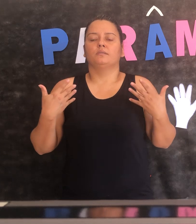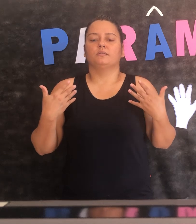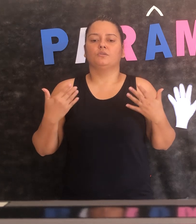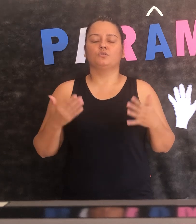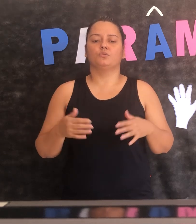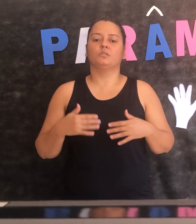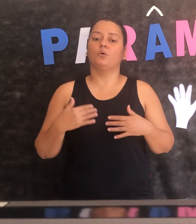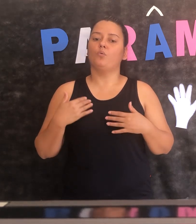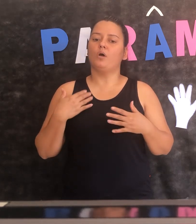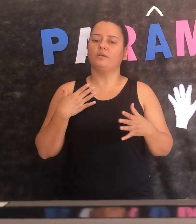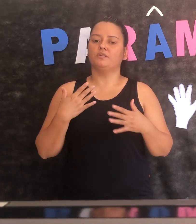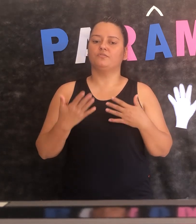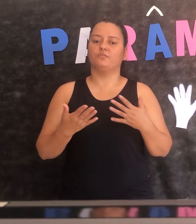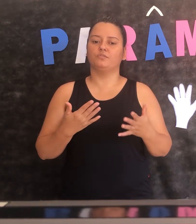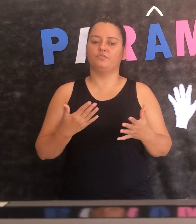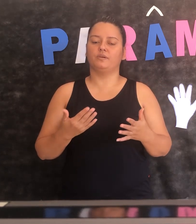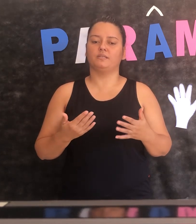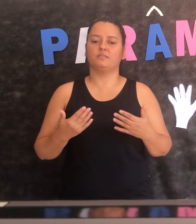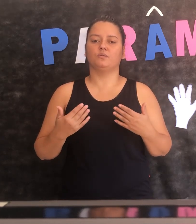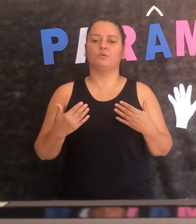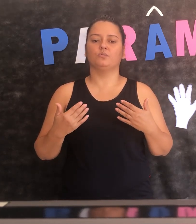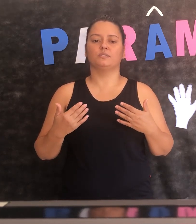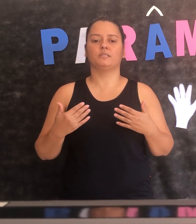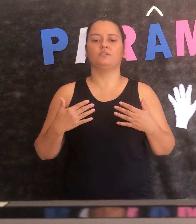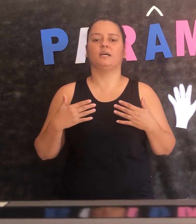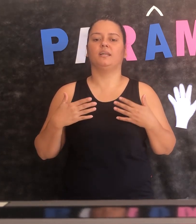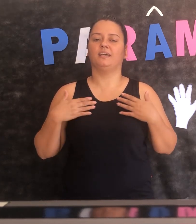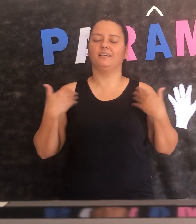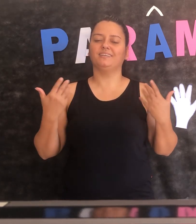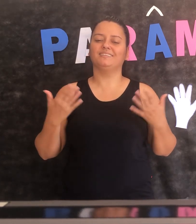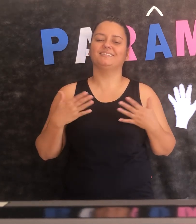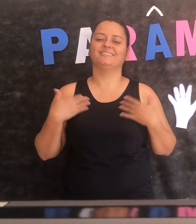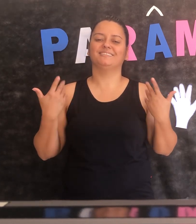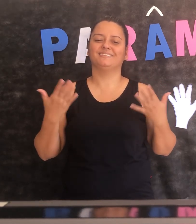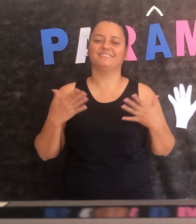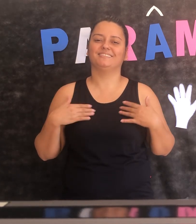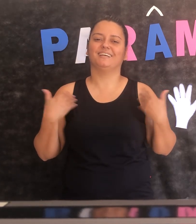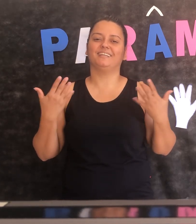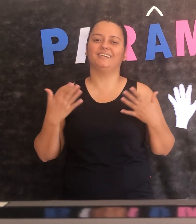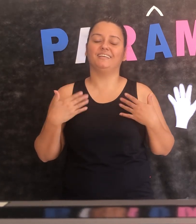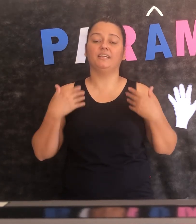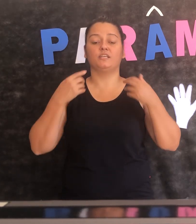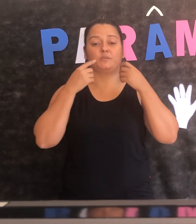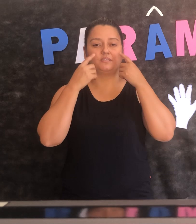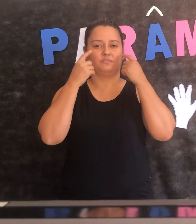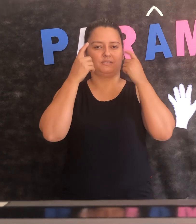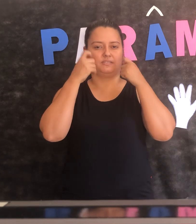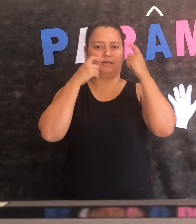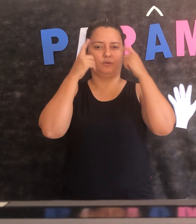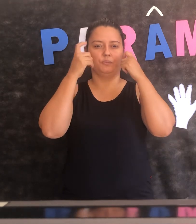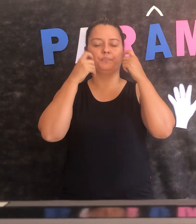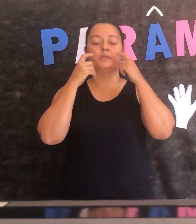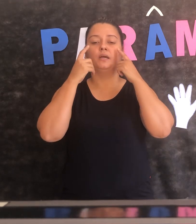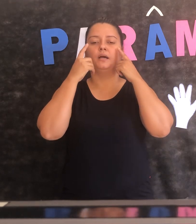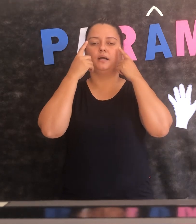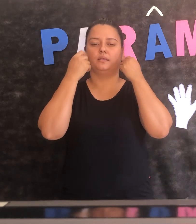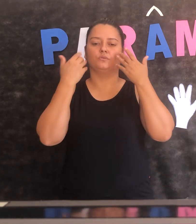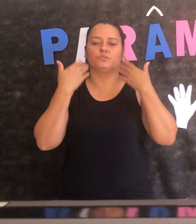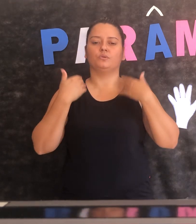sinal de susto. Então, qual que diferenciou o sinal de alegre? Alegre é a expressão facial, aqui o